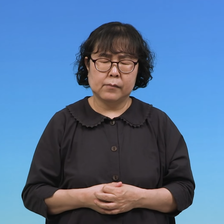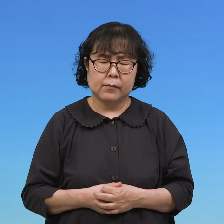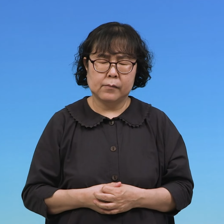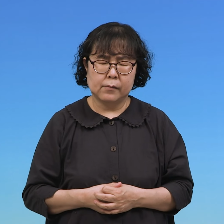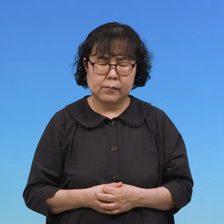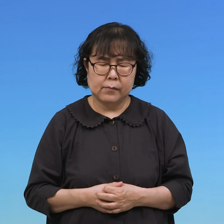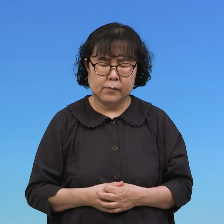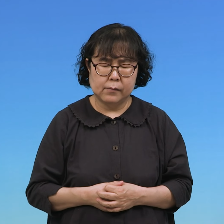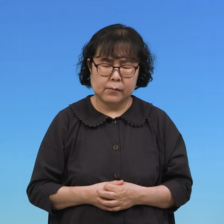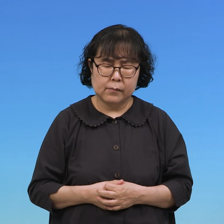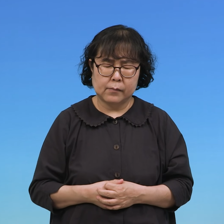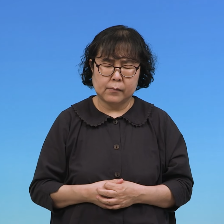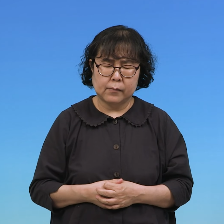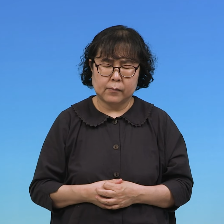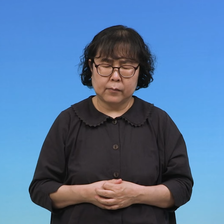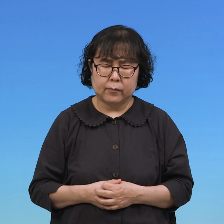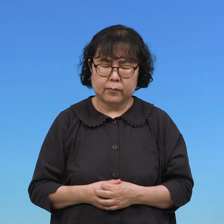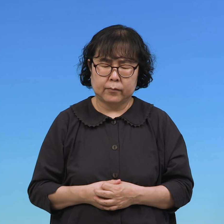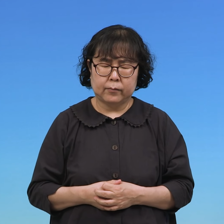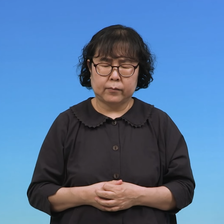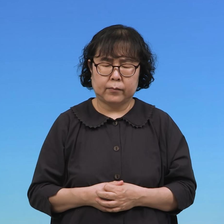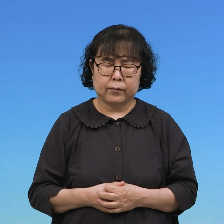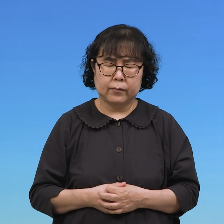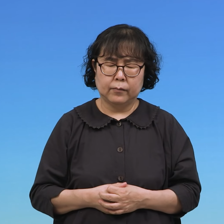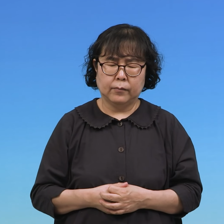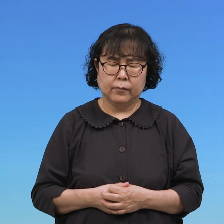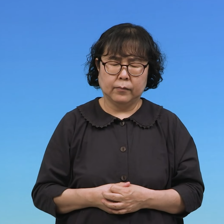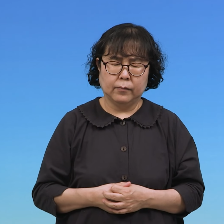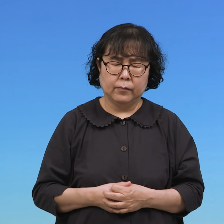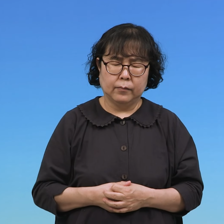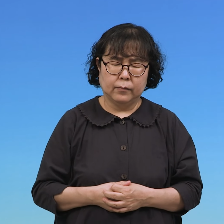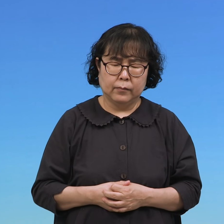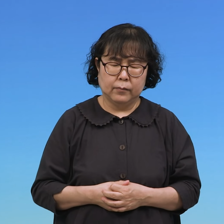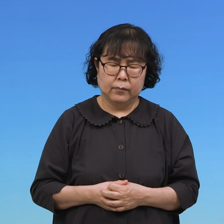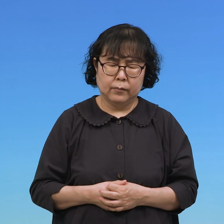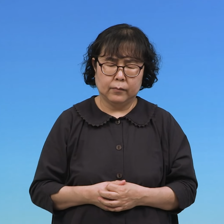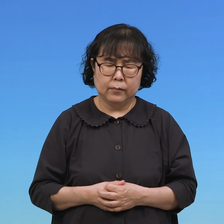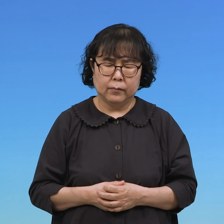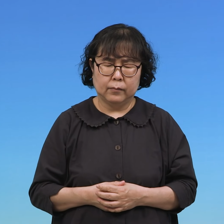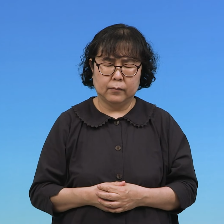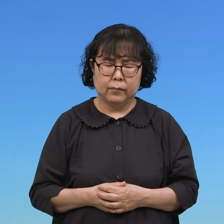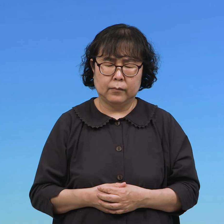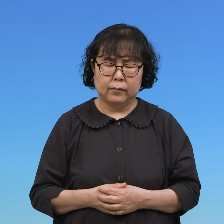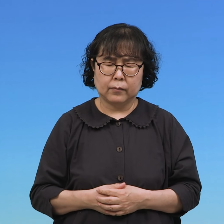땅의 기성세대 아버지의 교회를 살려주시옵소서. 다음 세대를 회복시켜